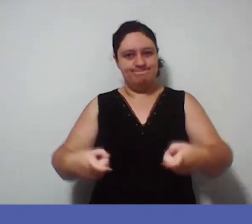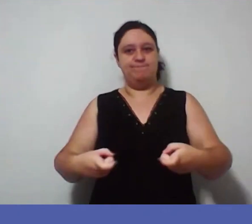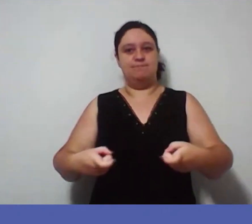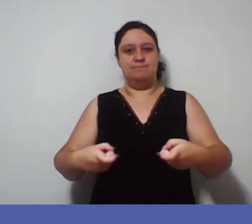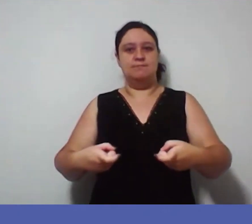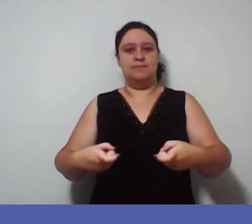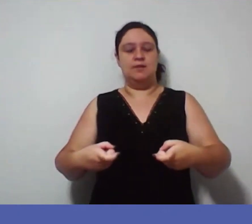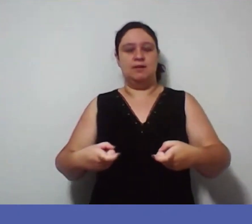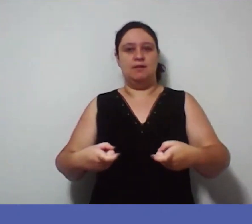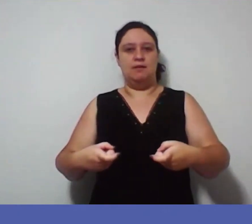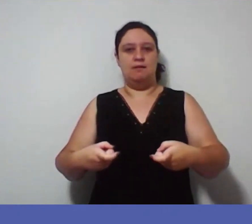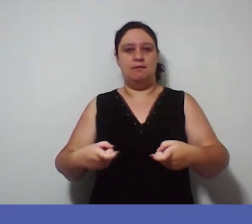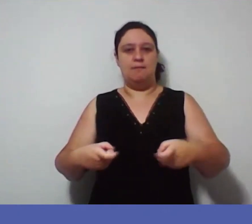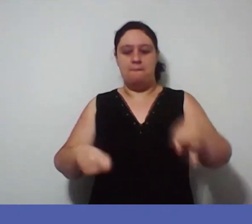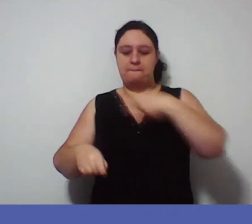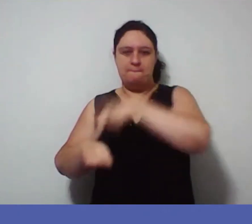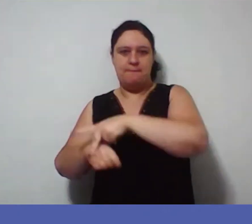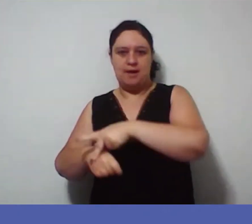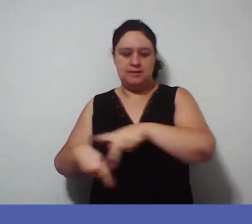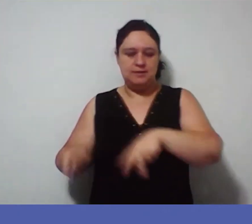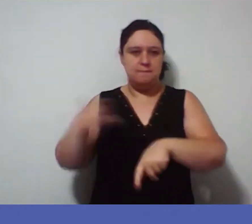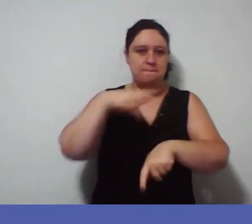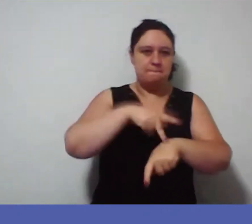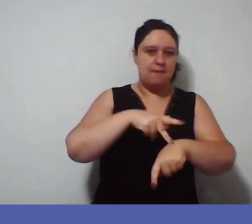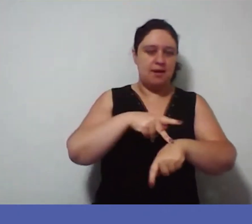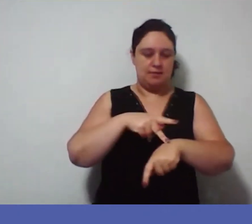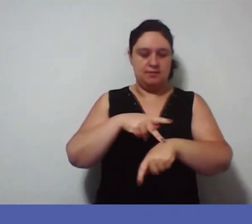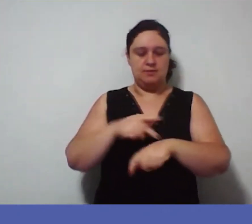potências. E com isso,